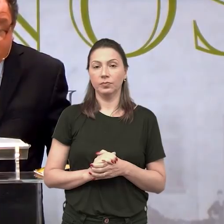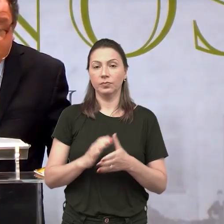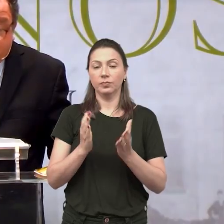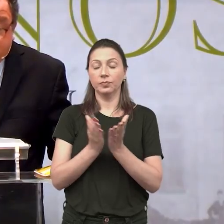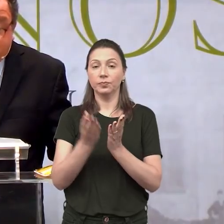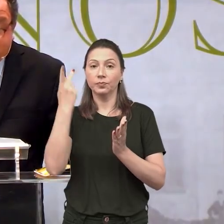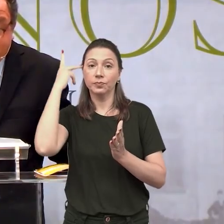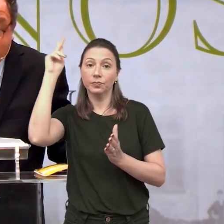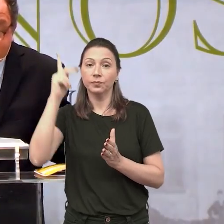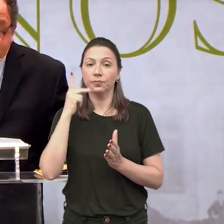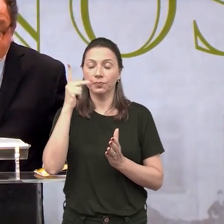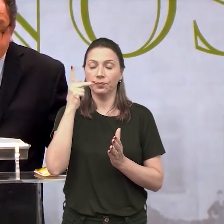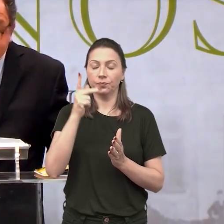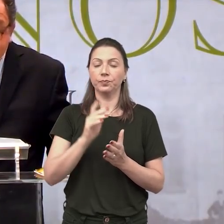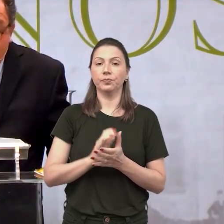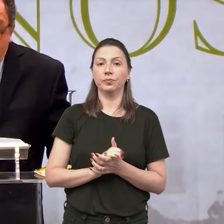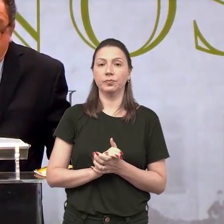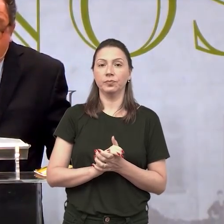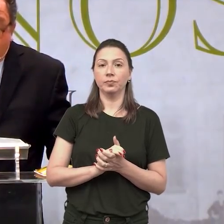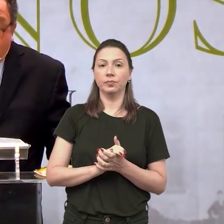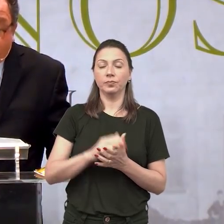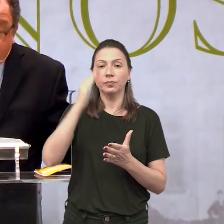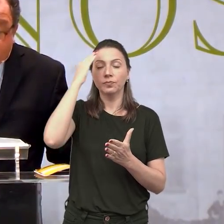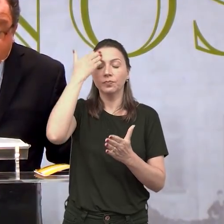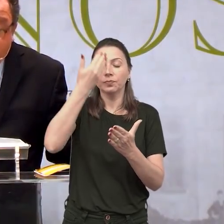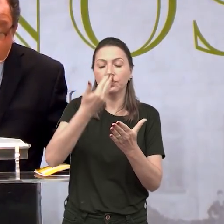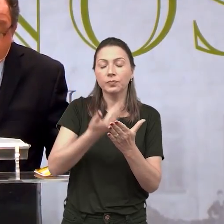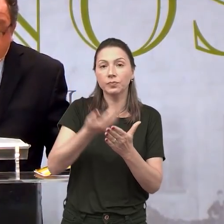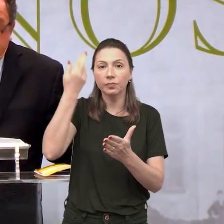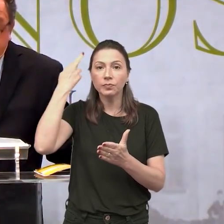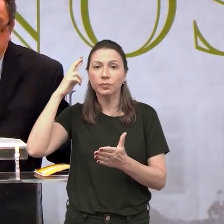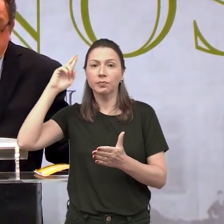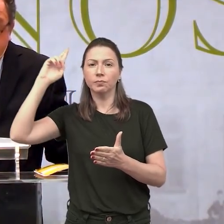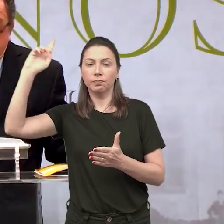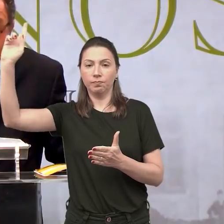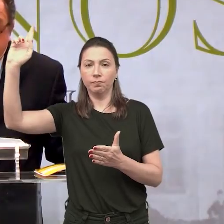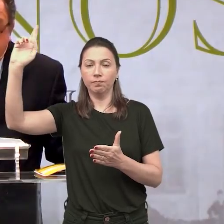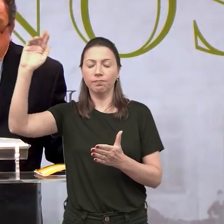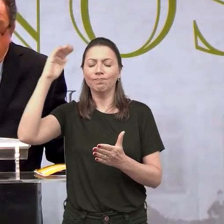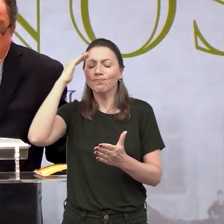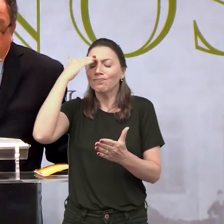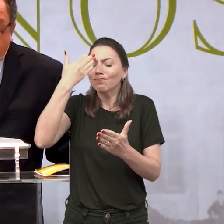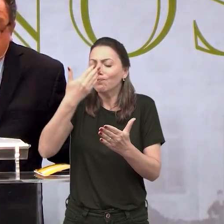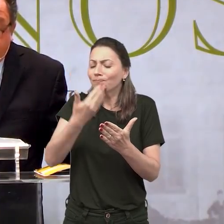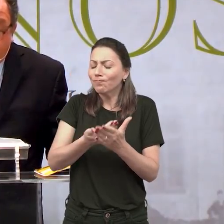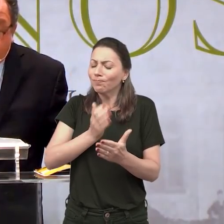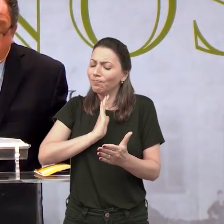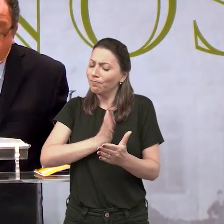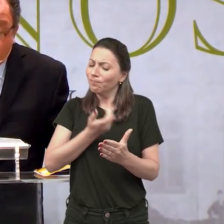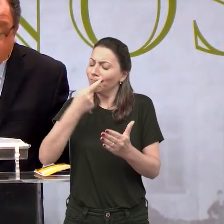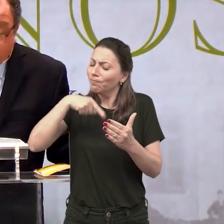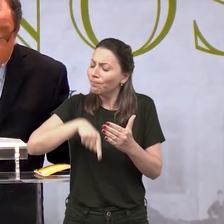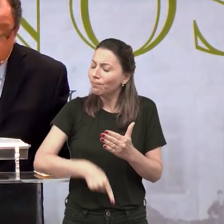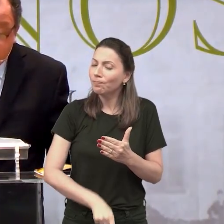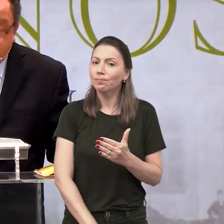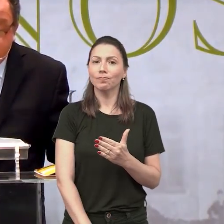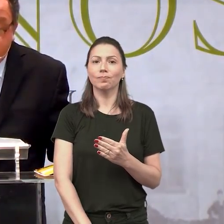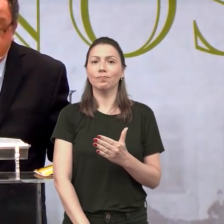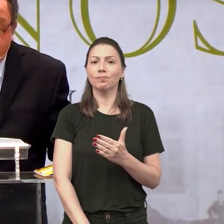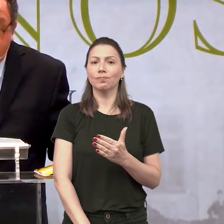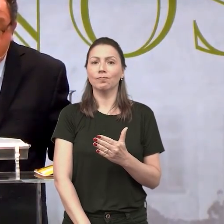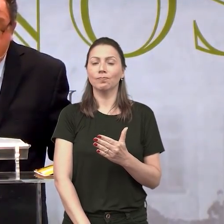A palavra de Deus diz assim: confia no Senhor de todo o teu